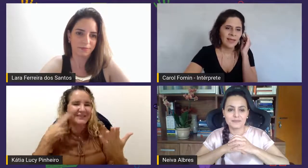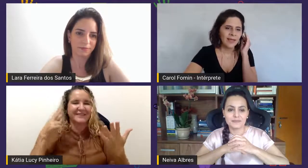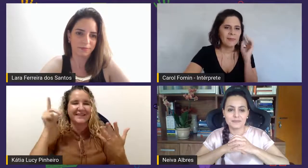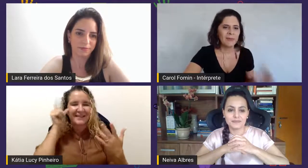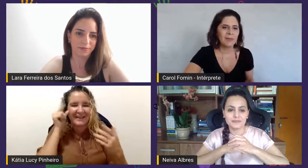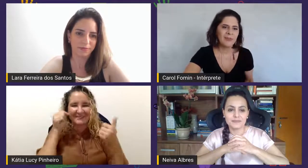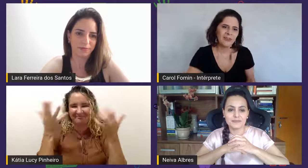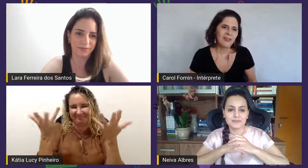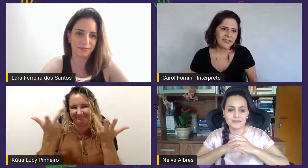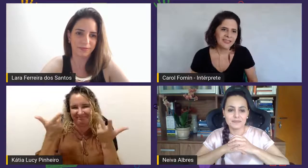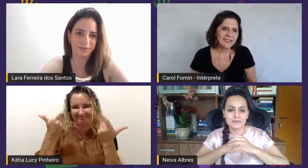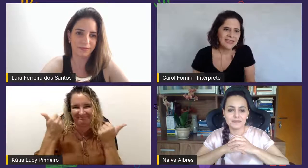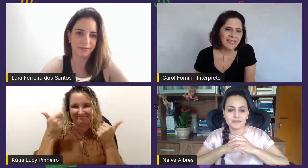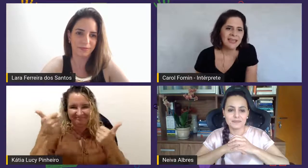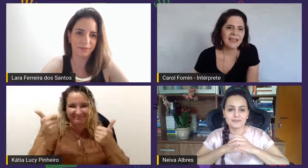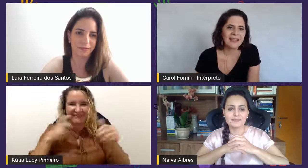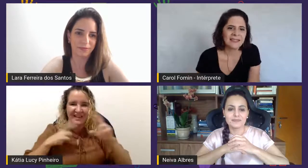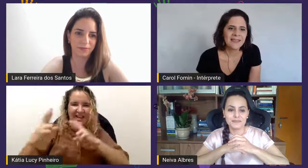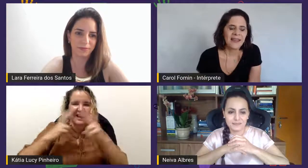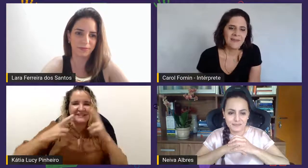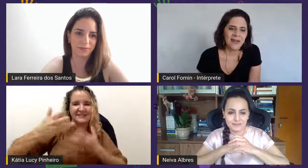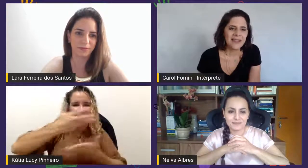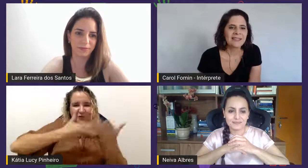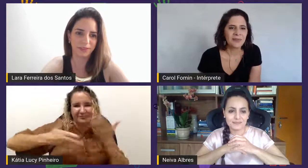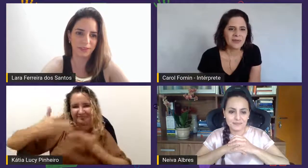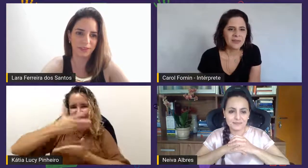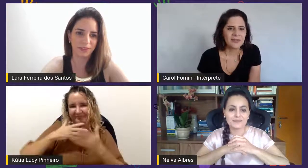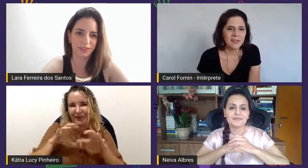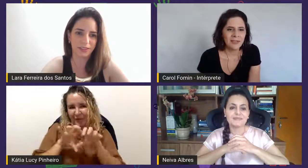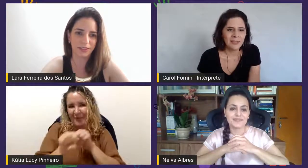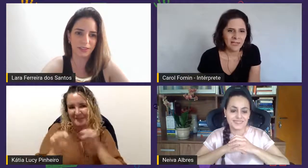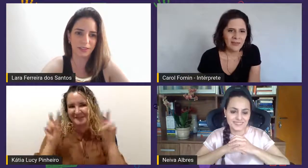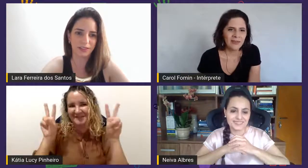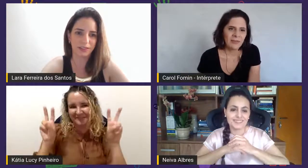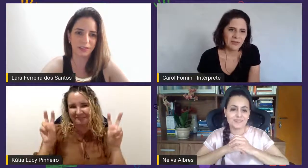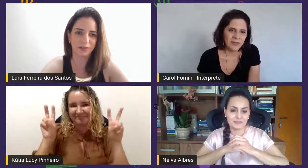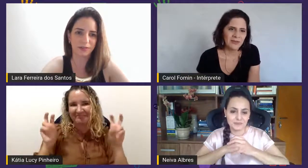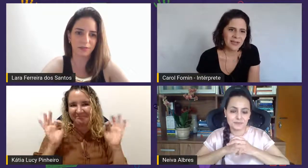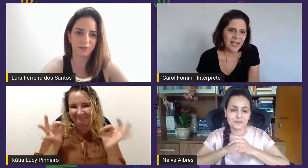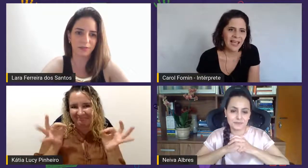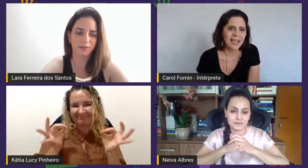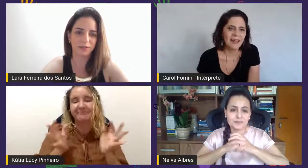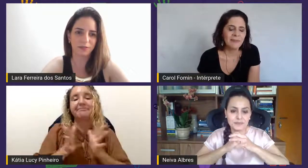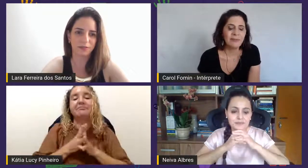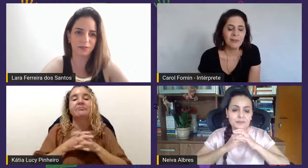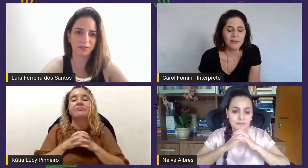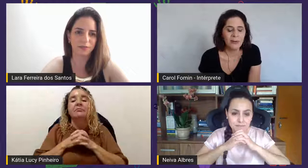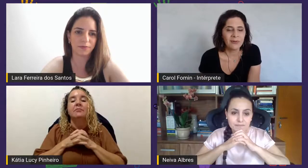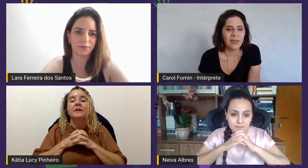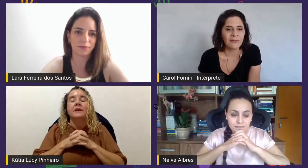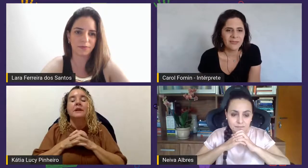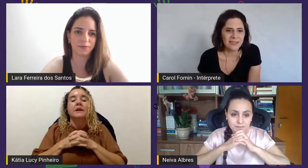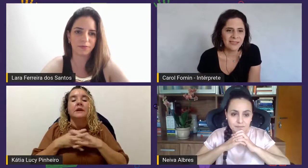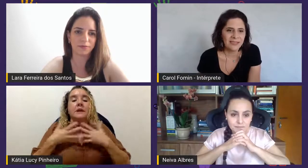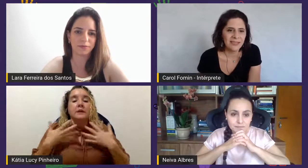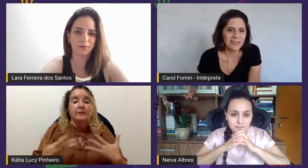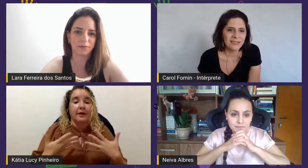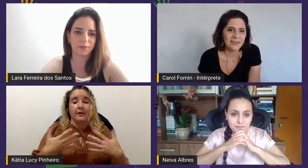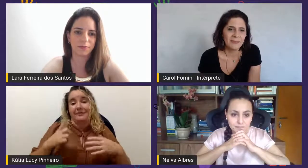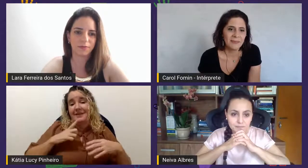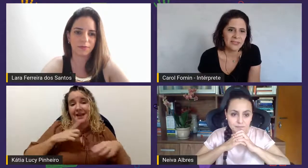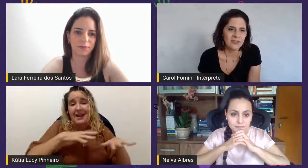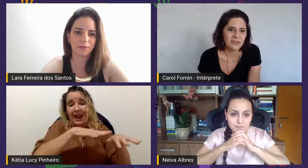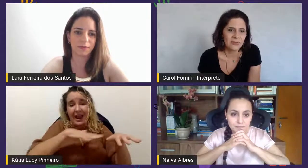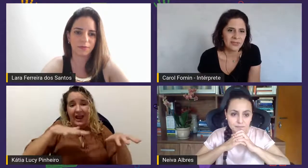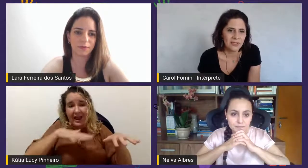Bom, primeiramente quero agradecer as falas da professora Neiva e da professora Lara. É muito bom estar com vocês aqui